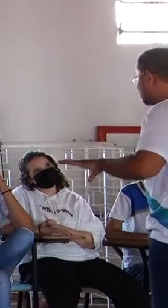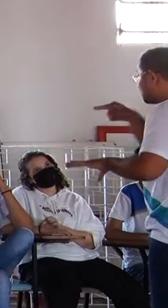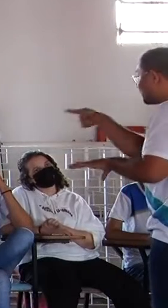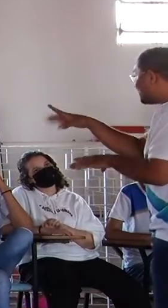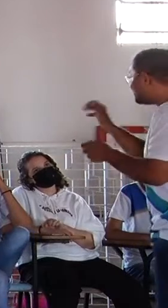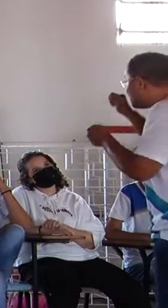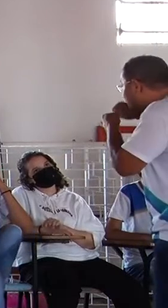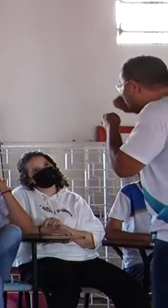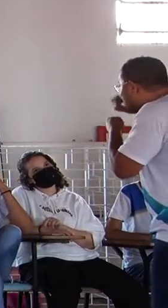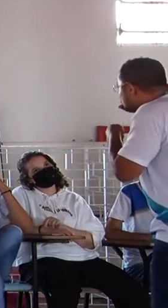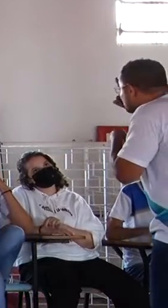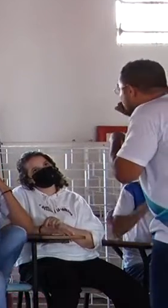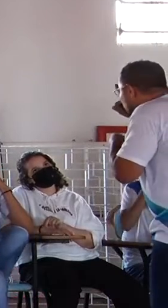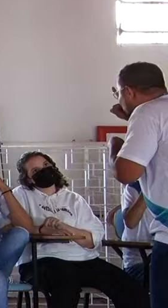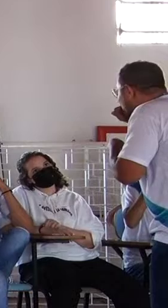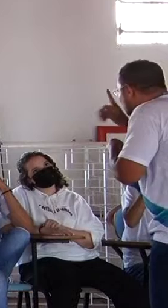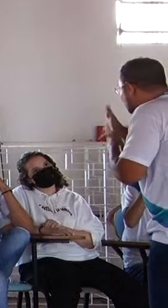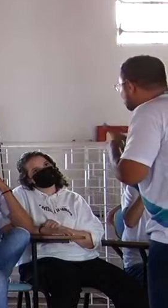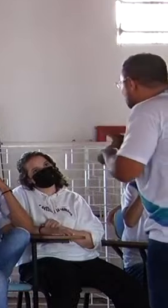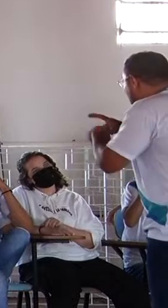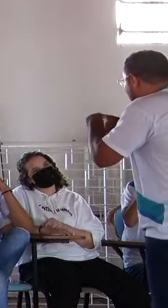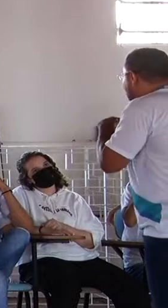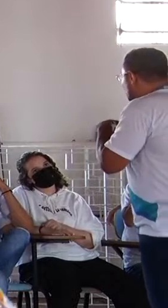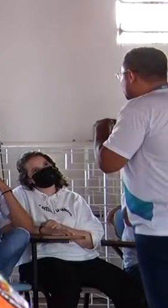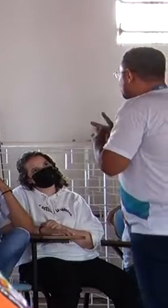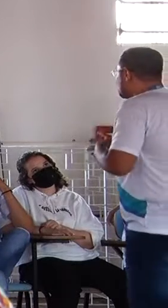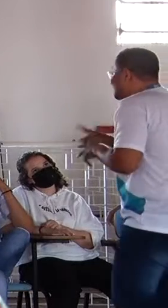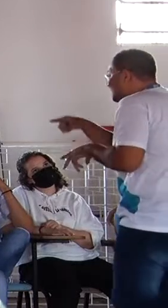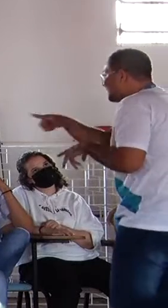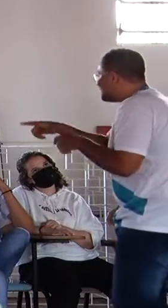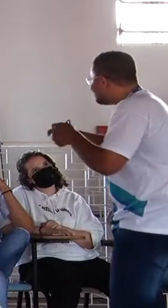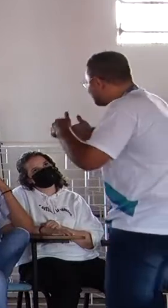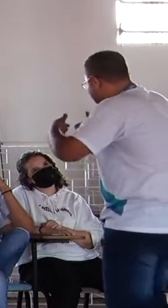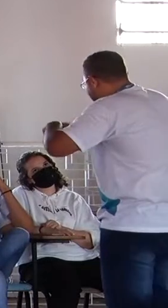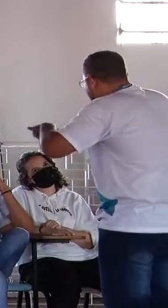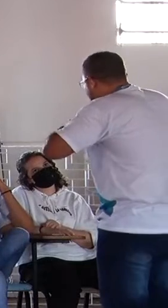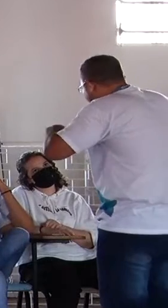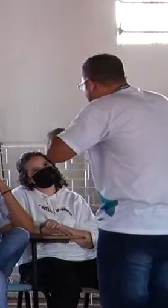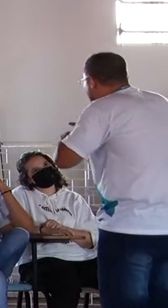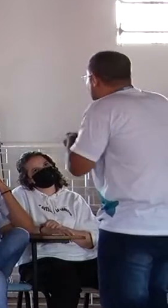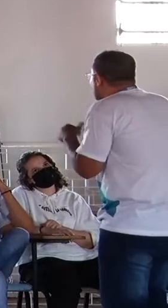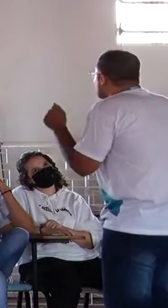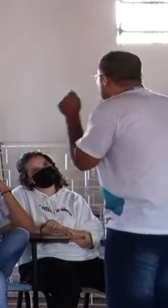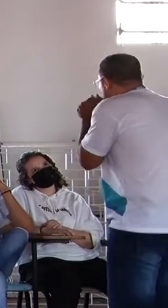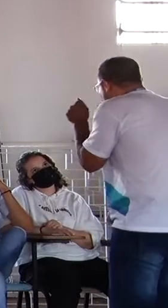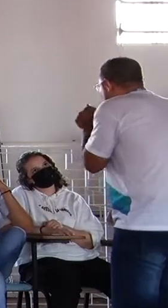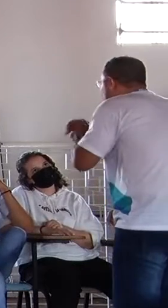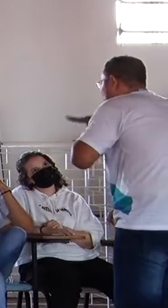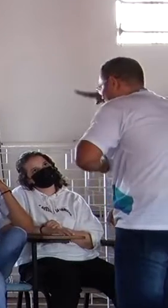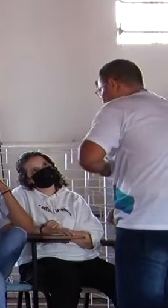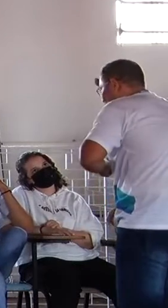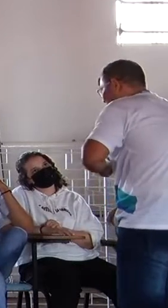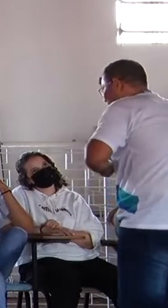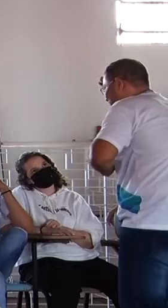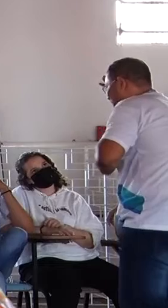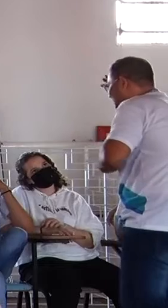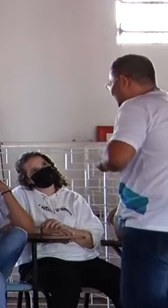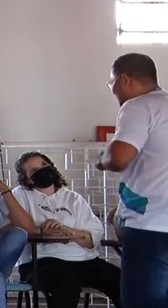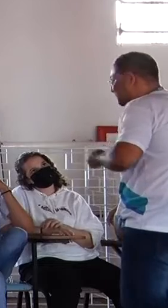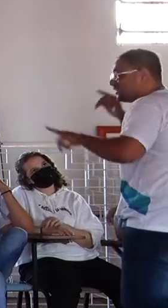o bombeiro ou SAMU e eu não tinha prestado atenção nisso até hoje então é ida e